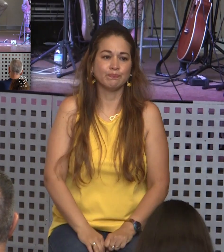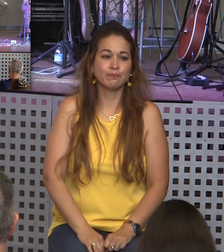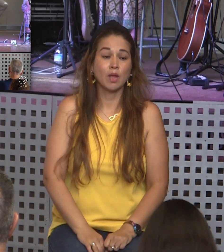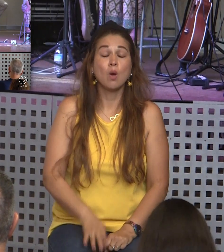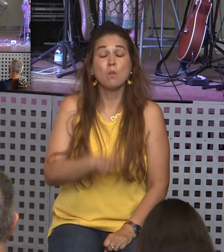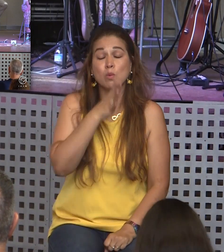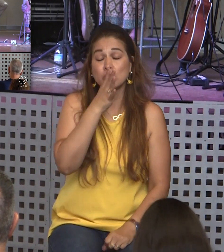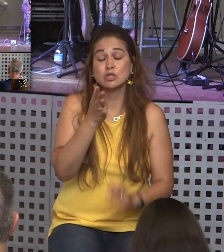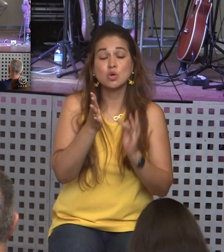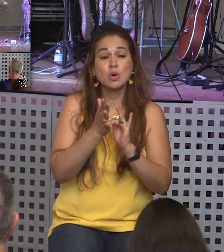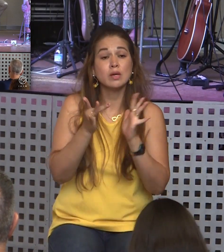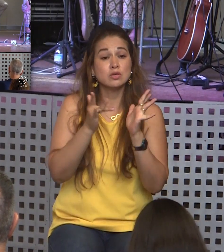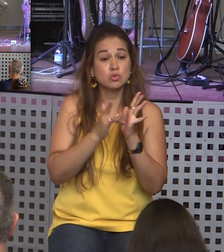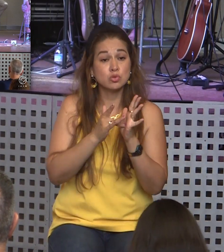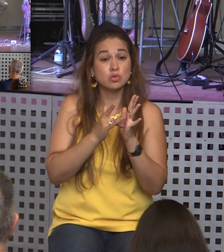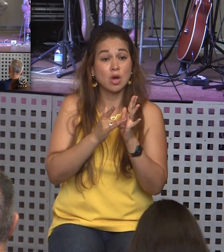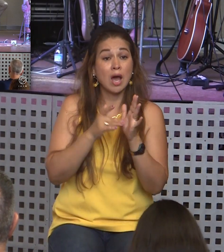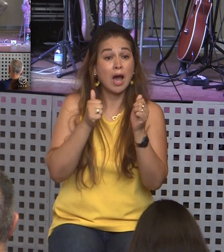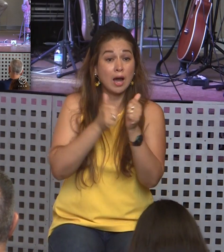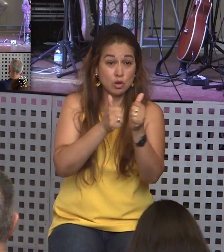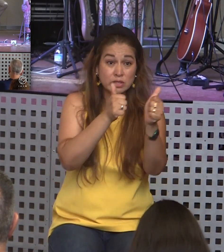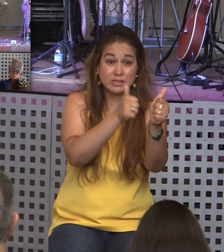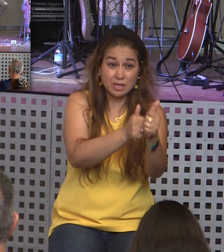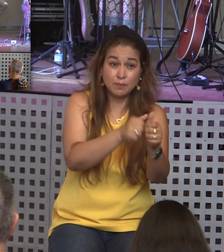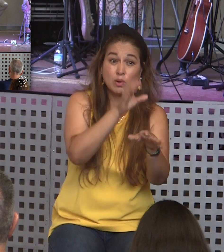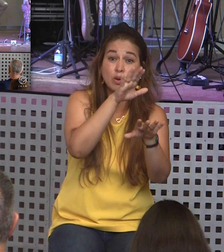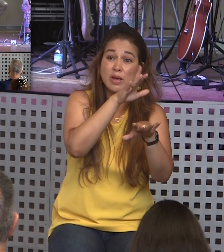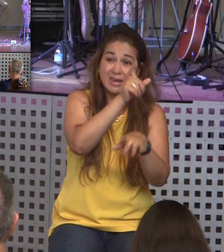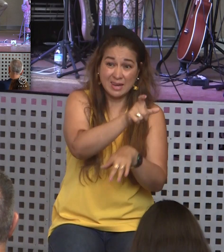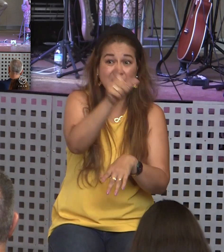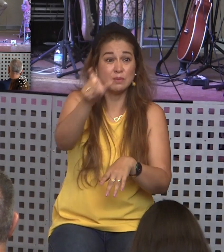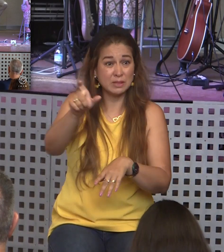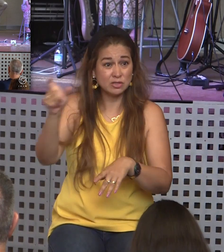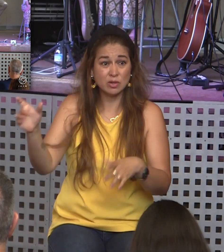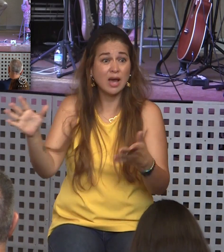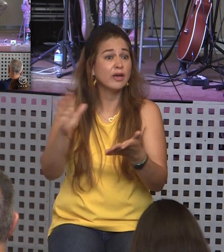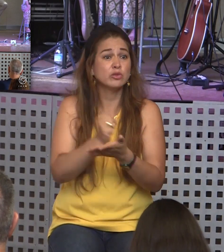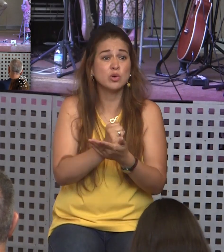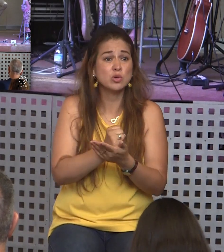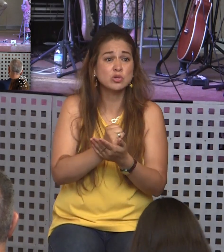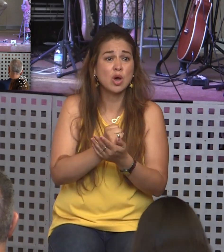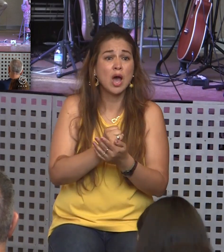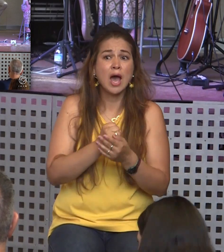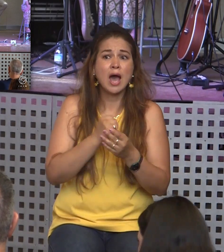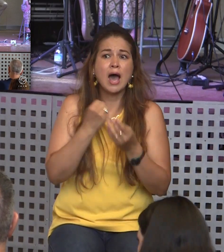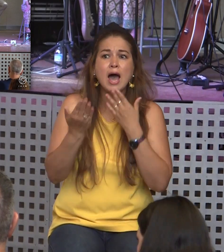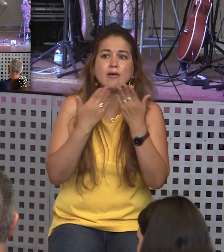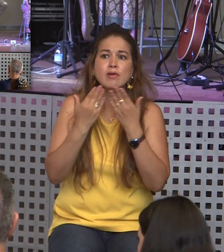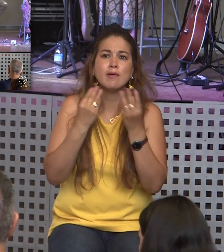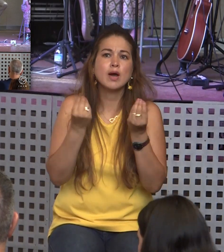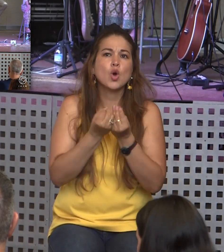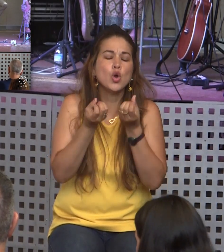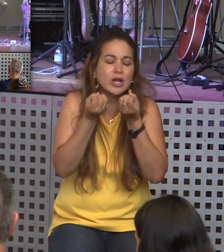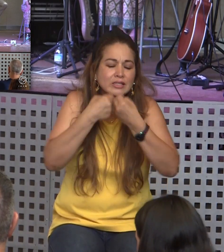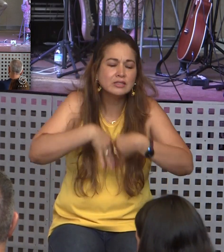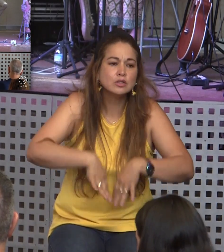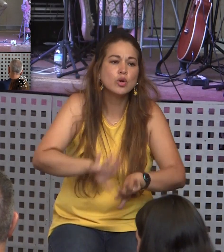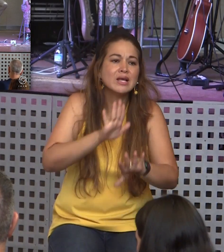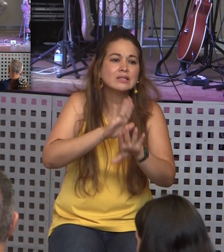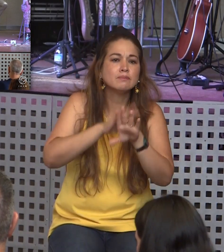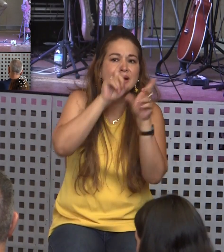Dios habla hoy, la versión. Por eso les hablo por medio de parábolas, porque ellos miran, pero no